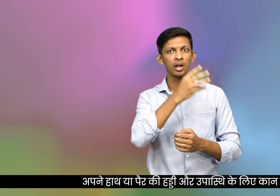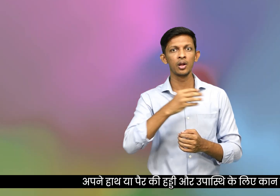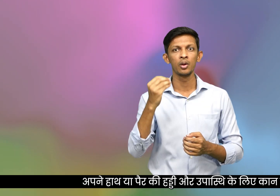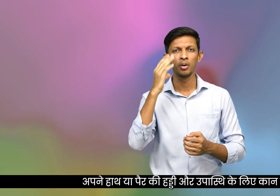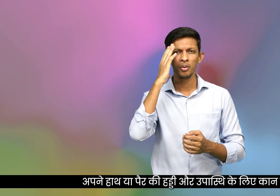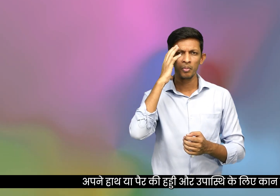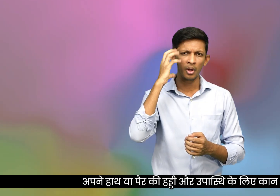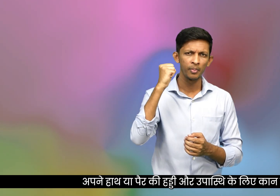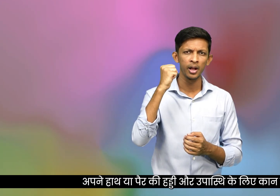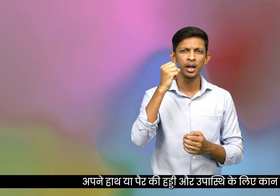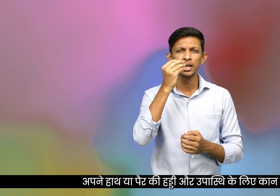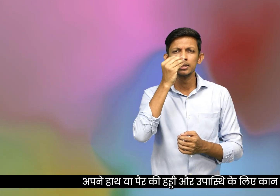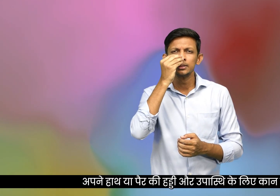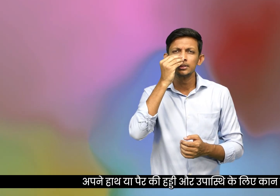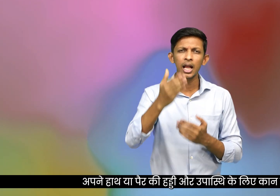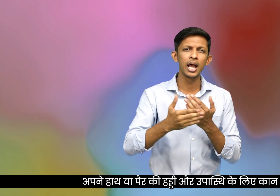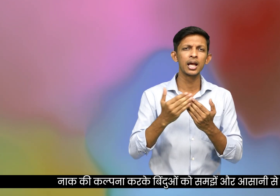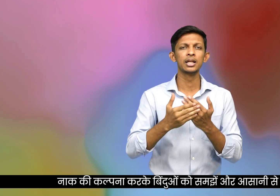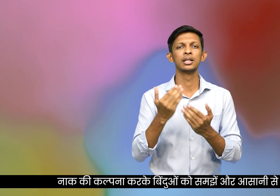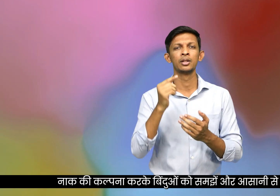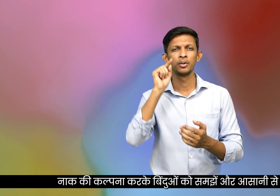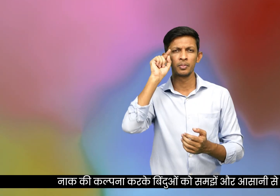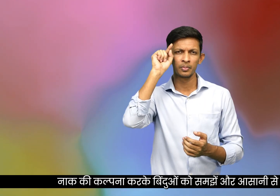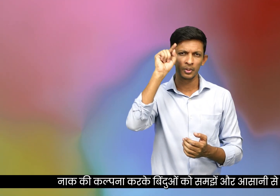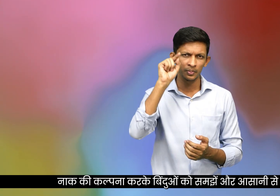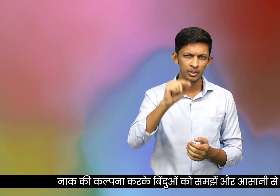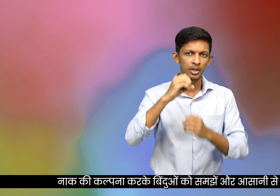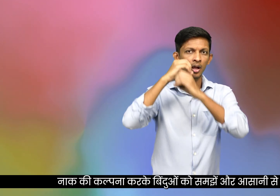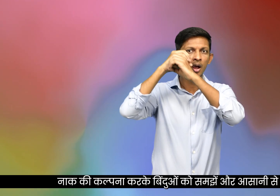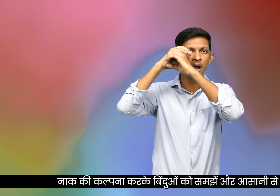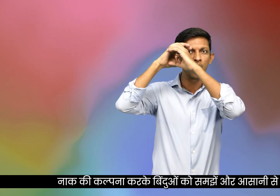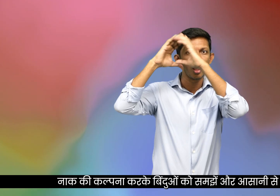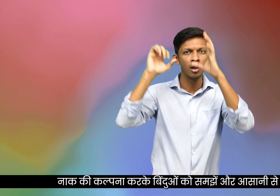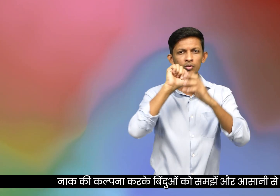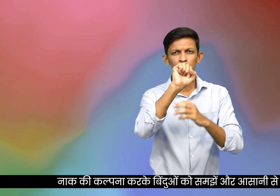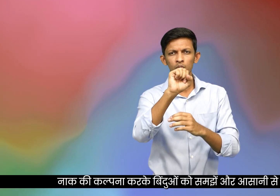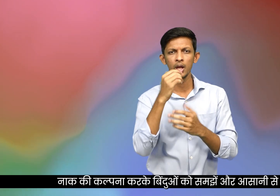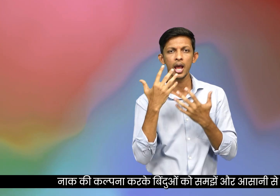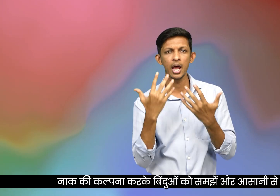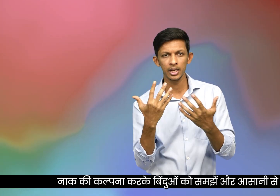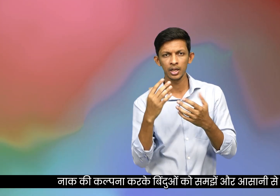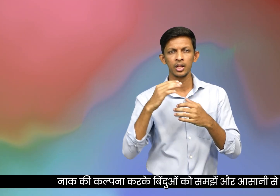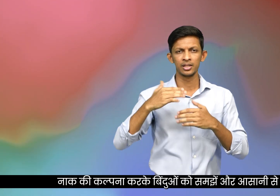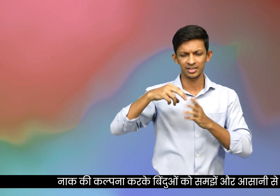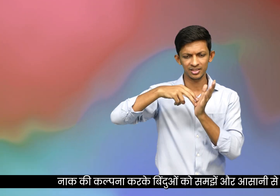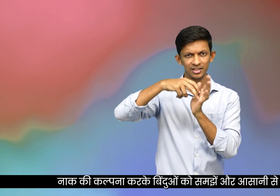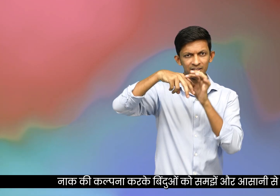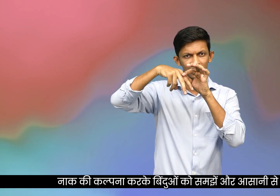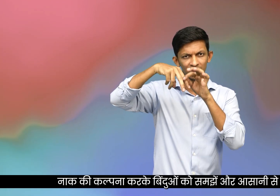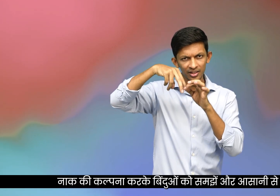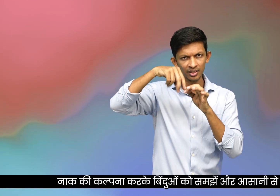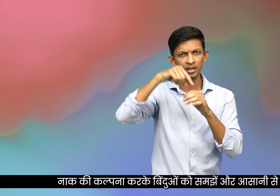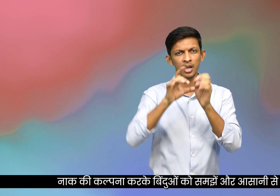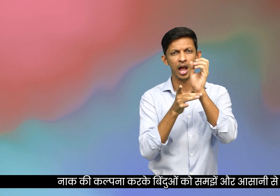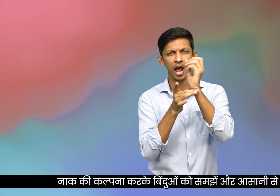की हड्डी और उपस्थित के लिए कान या नाक की कल्पना करके बिंदुओं को समझें और आसानी से